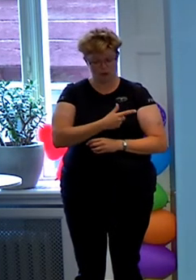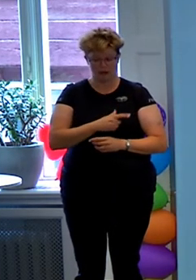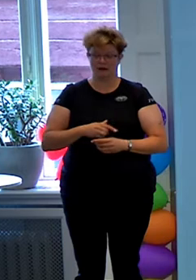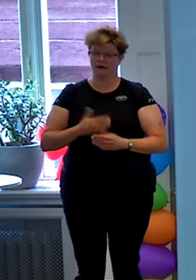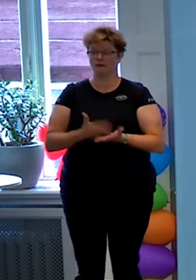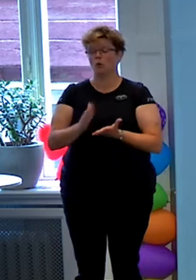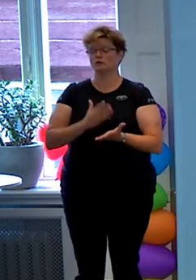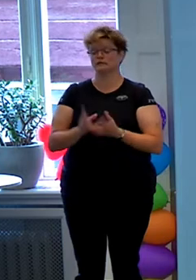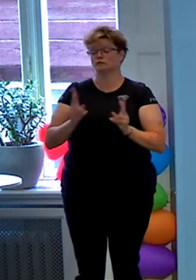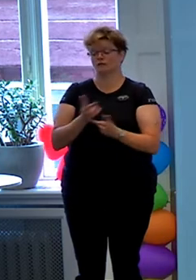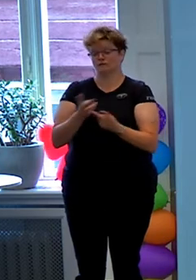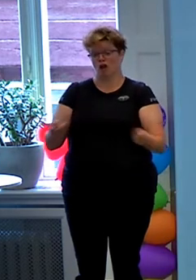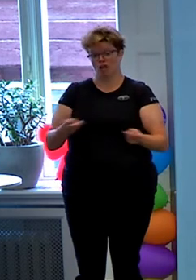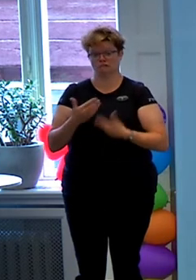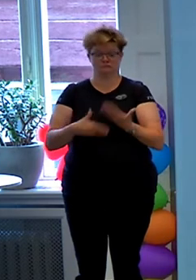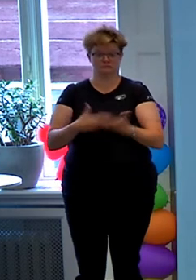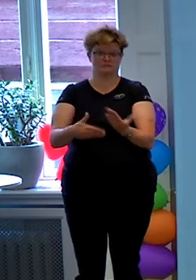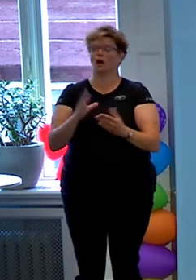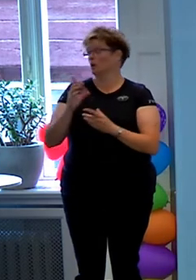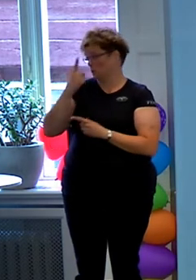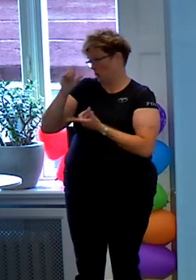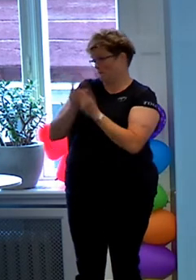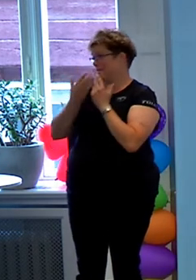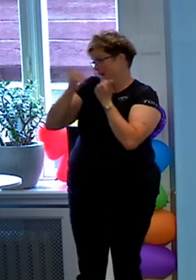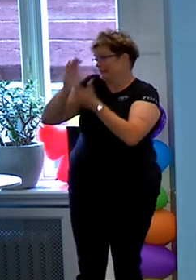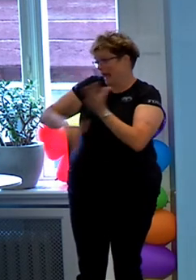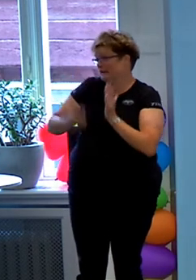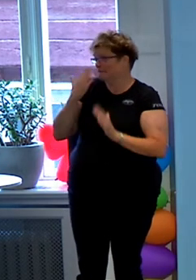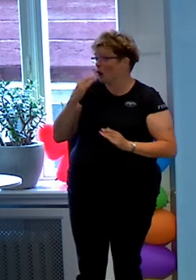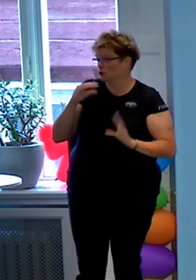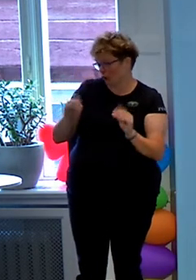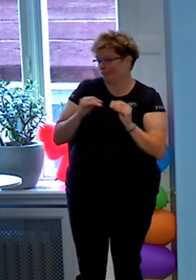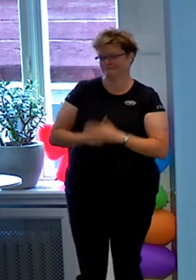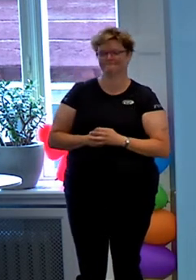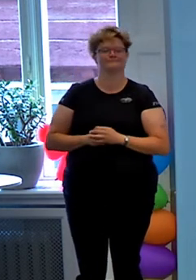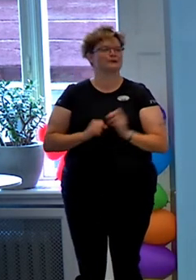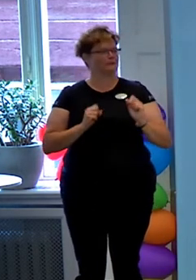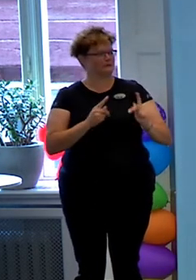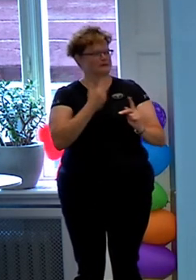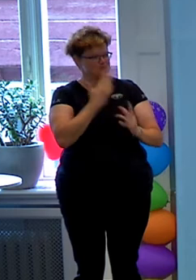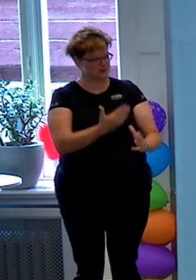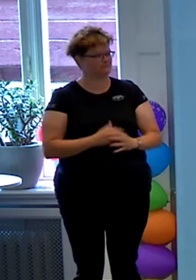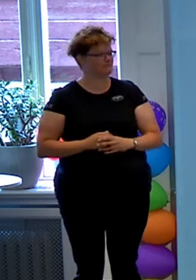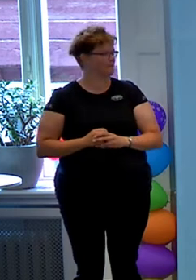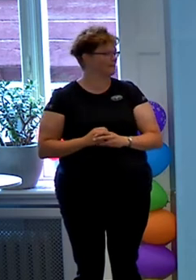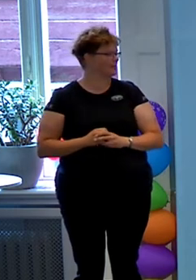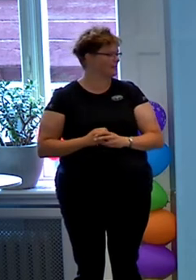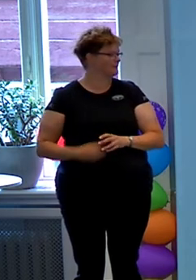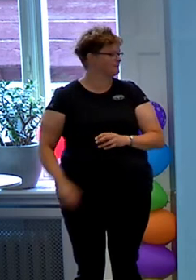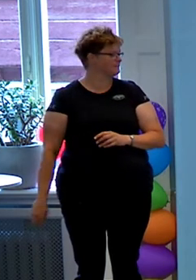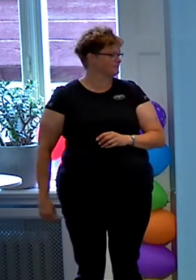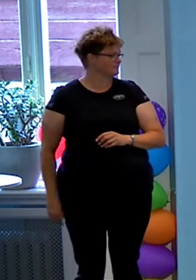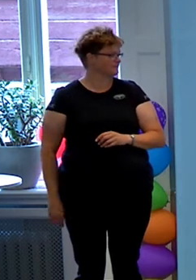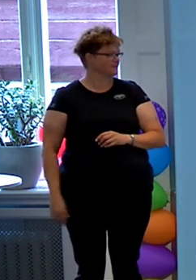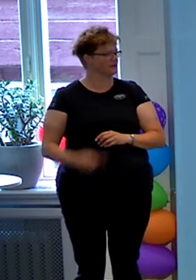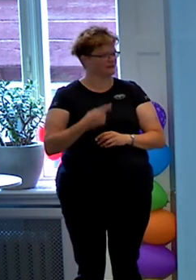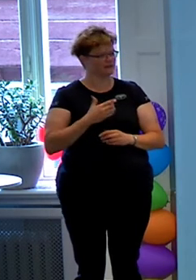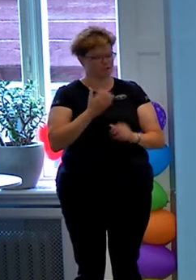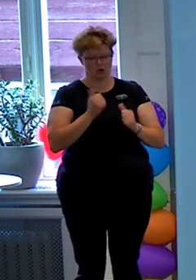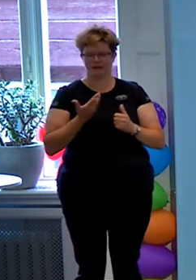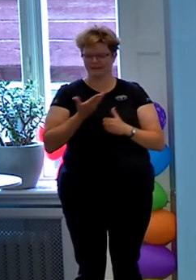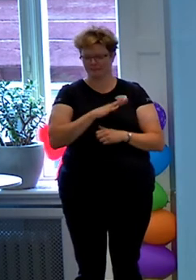business as usual ganska mycket. Det blir bättre än usual, ja, tror jag. Vad bra. Då, vi ska